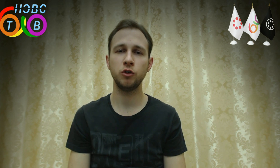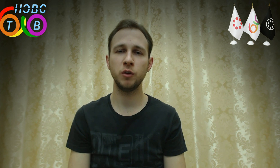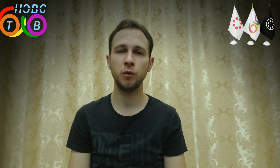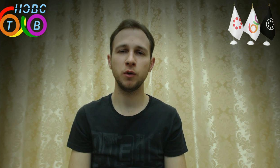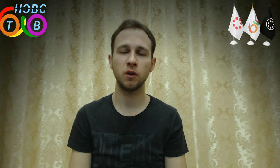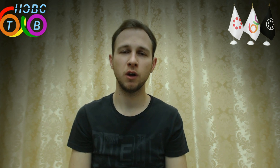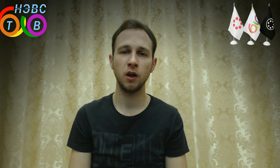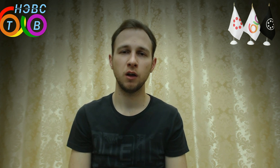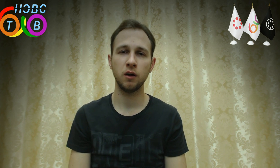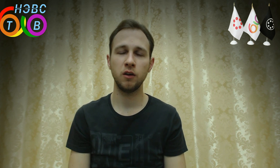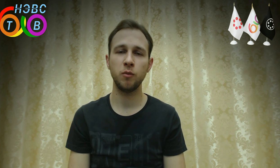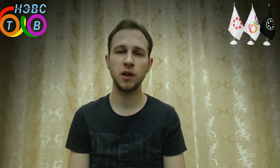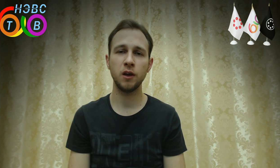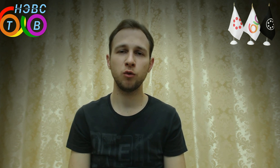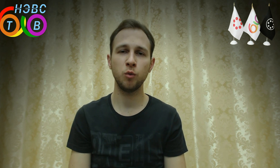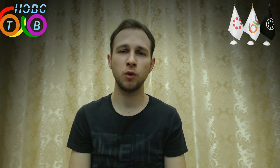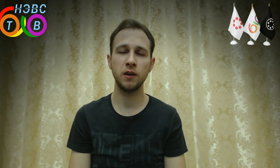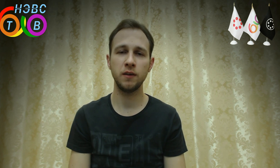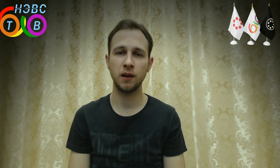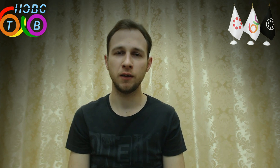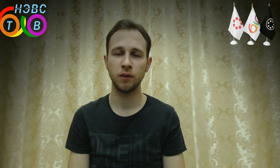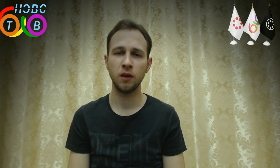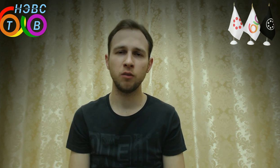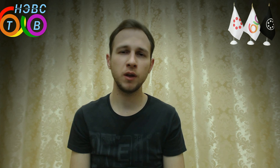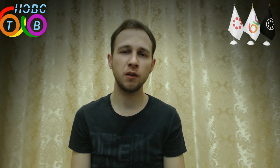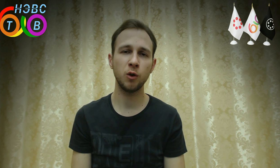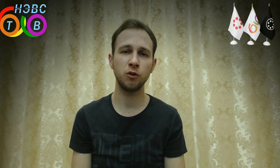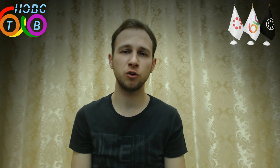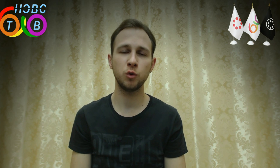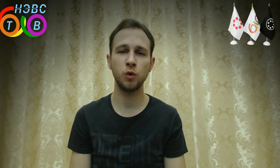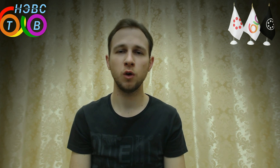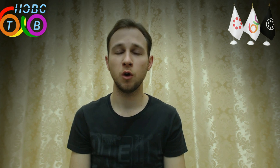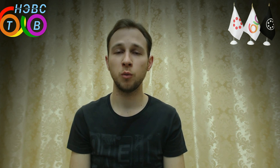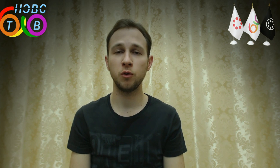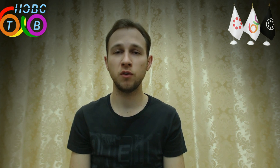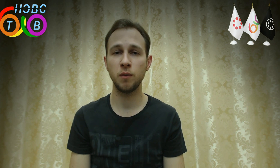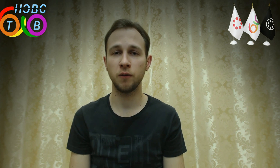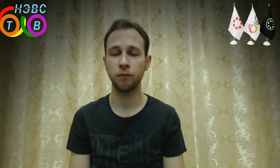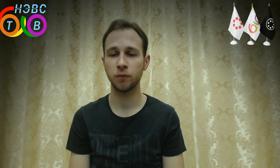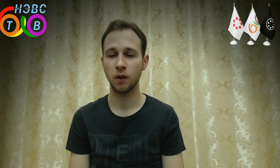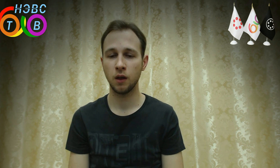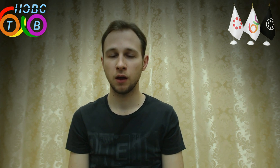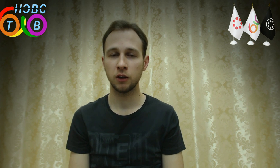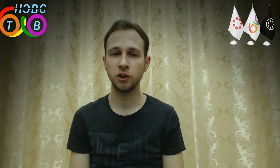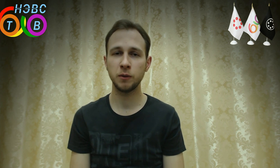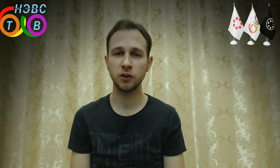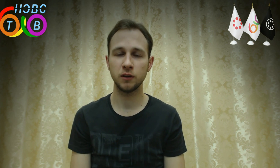будущий ребенок изменяет судьбу родителей, изменяет ее зачастую под себя. Скажите,